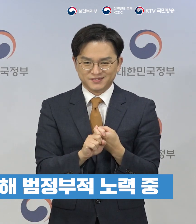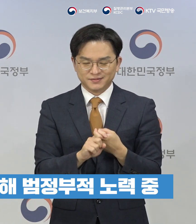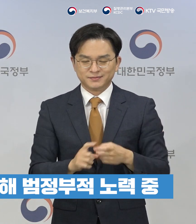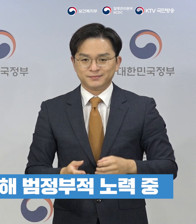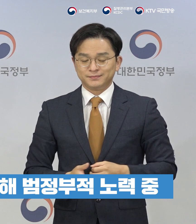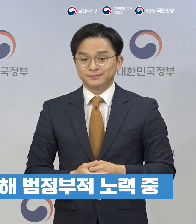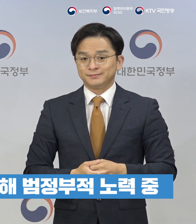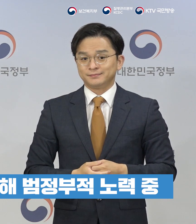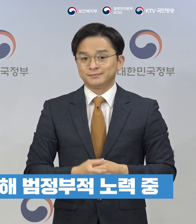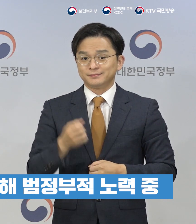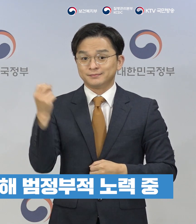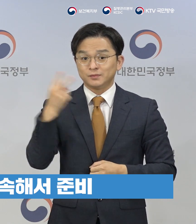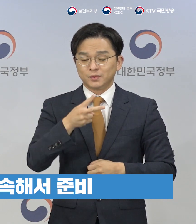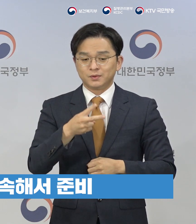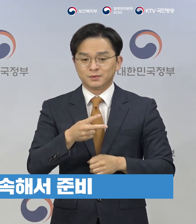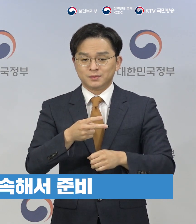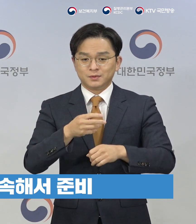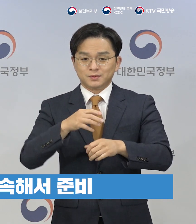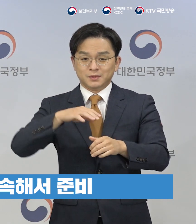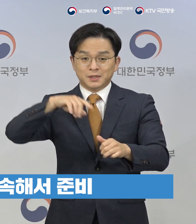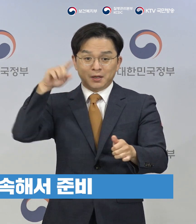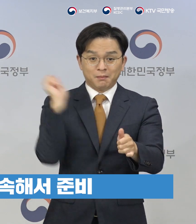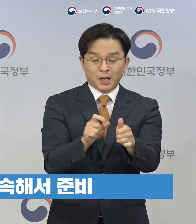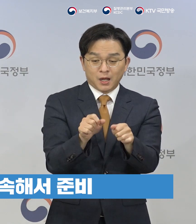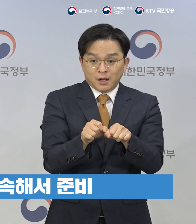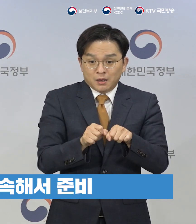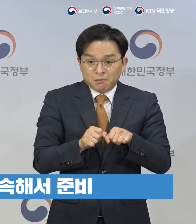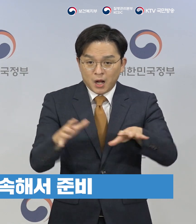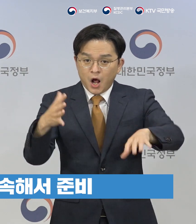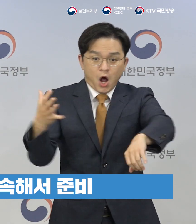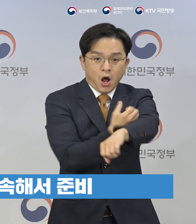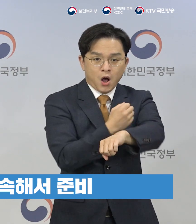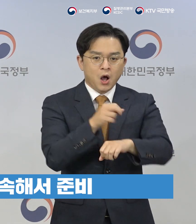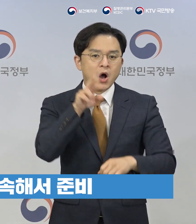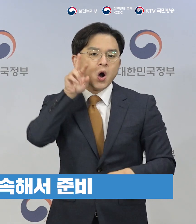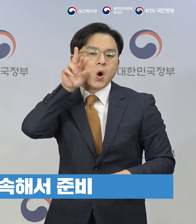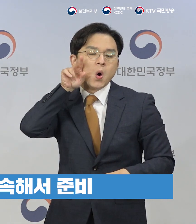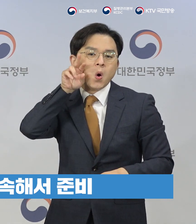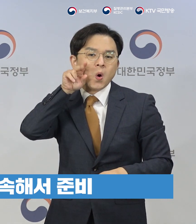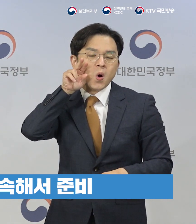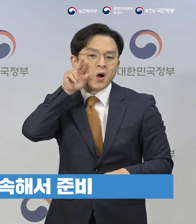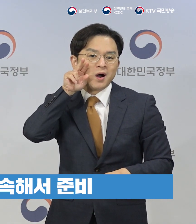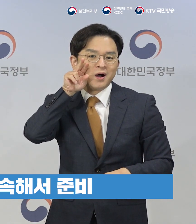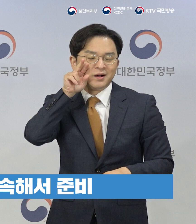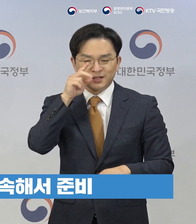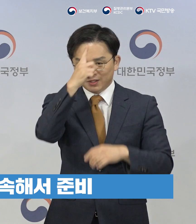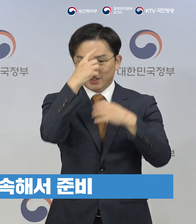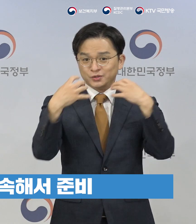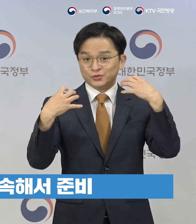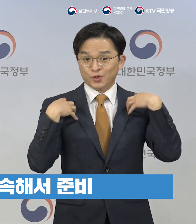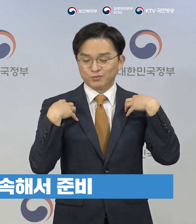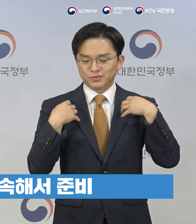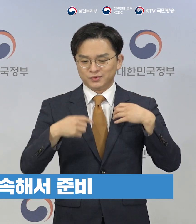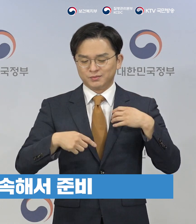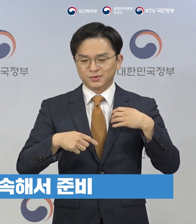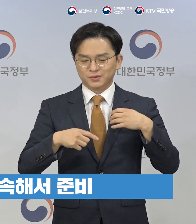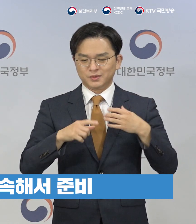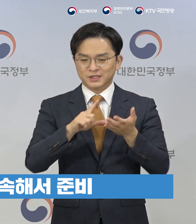기울이고 있습니다. 또한 혹시 모를 대규모 유행에 대비하여 물자와 의료인력의